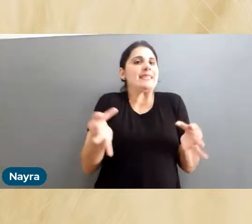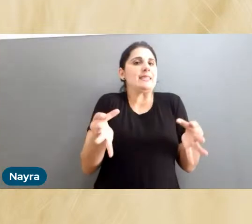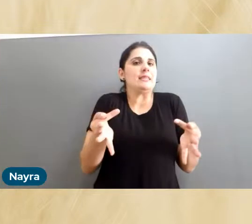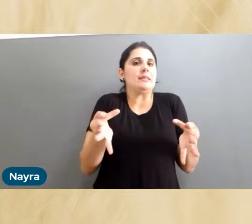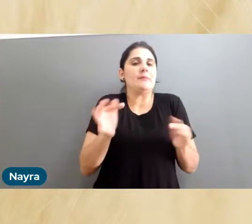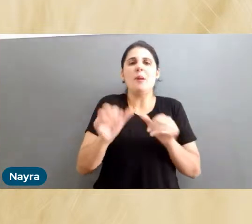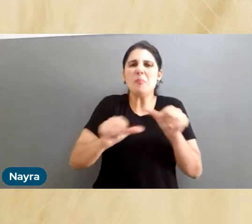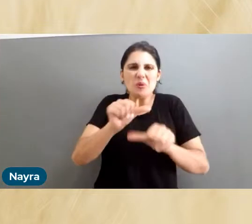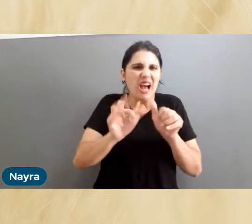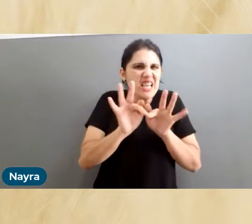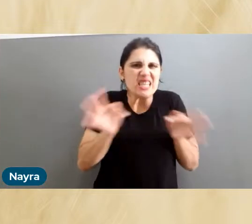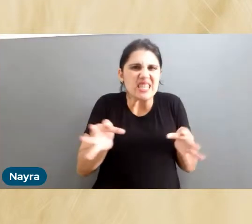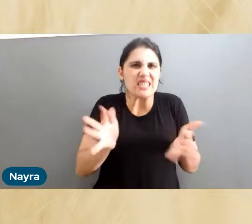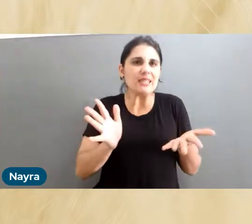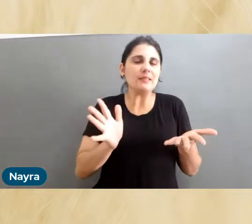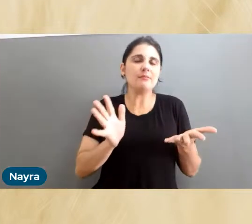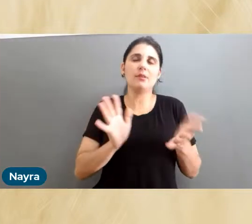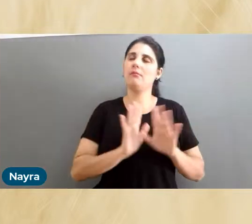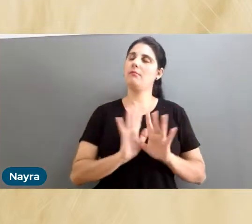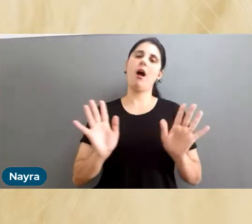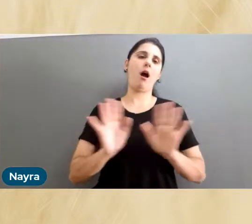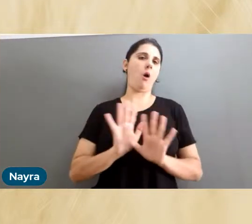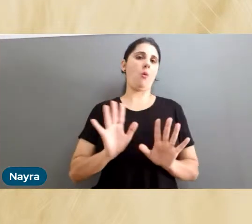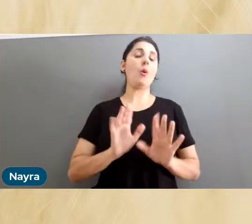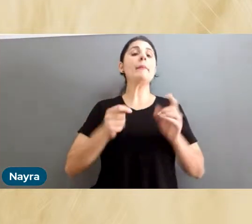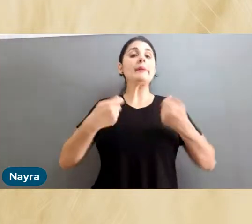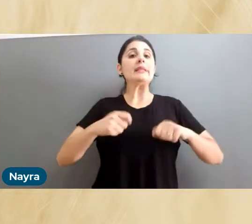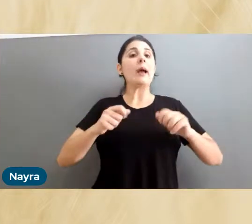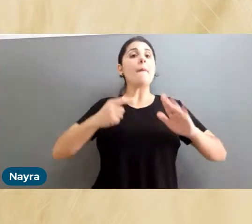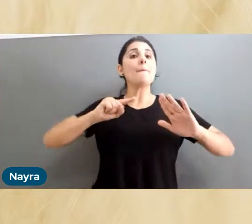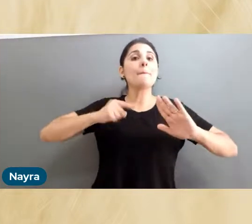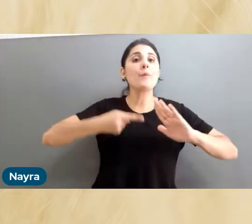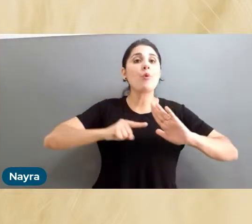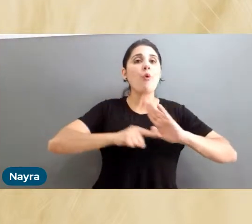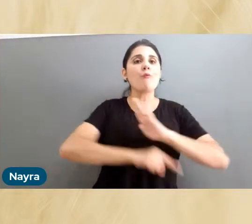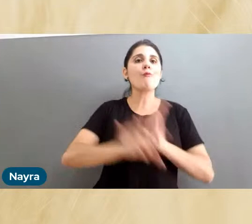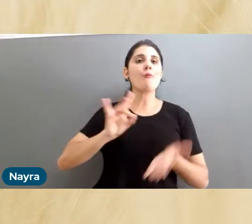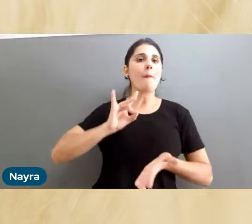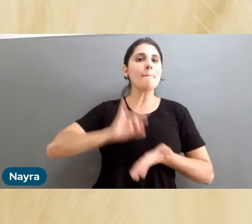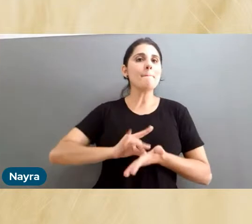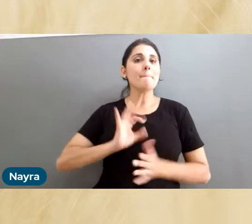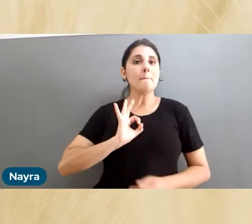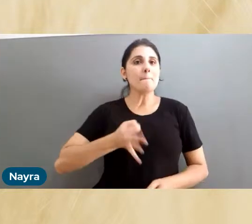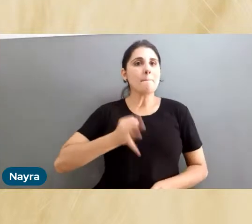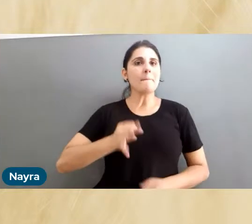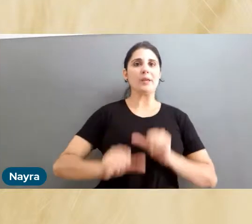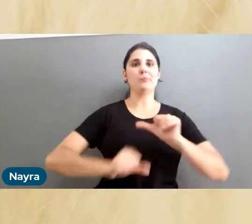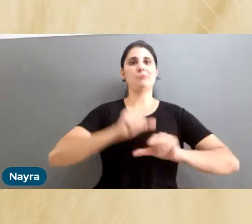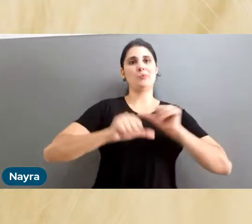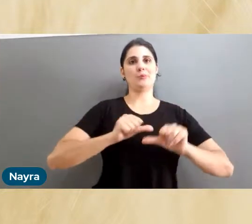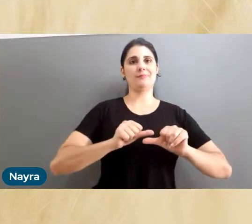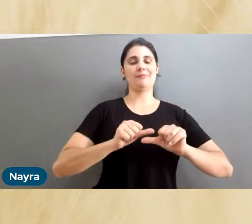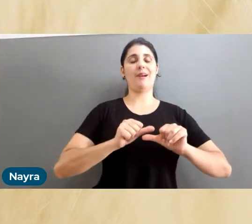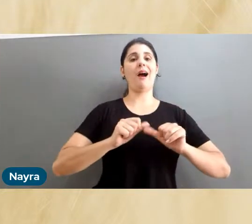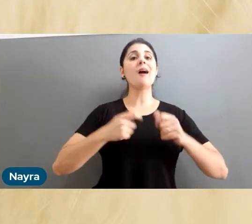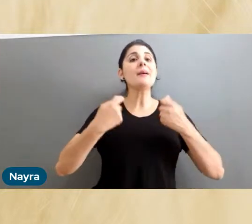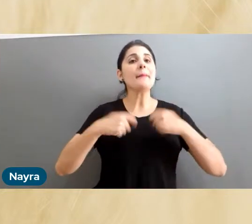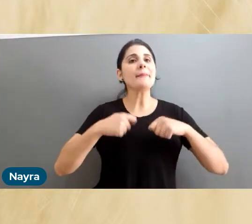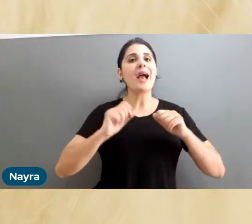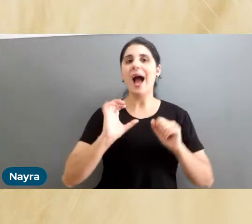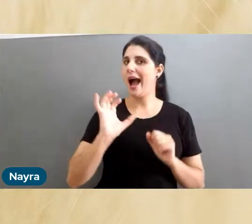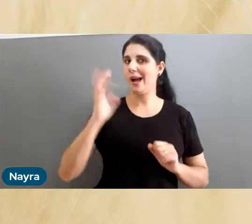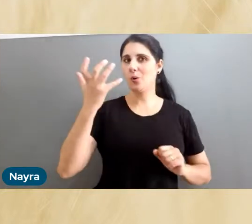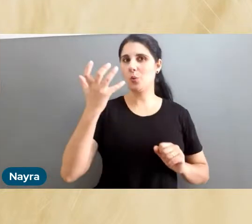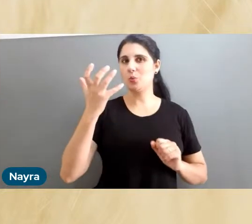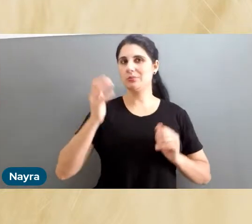lances espetaculares e que, de um dia para o outro, arrefecem. É preciso que a mudança ocorra dentro